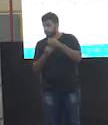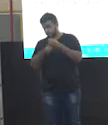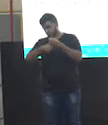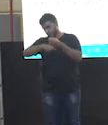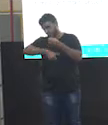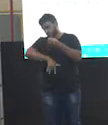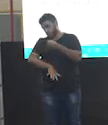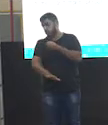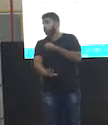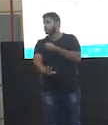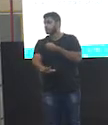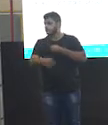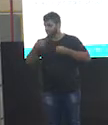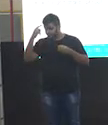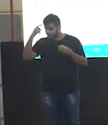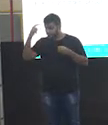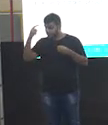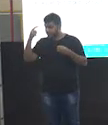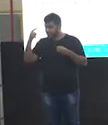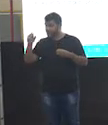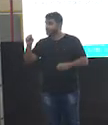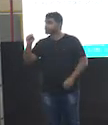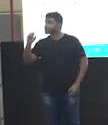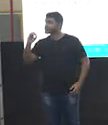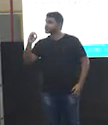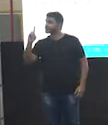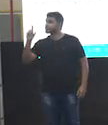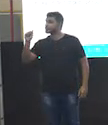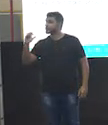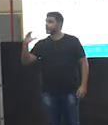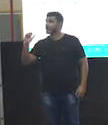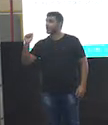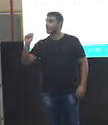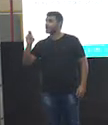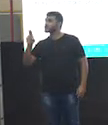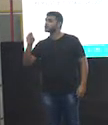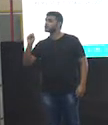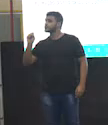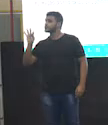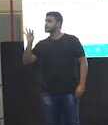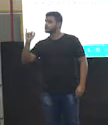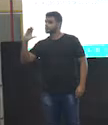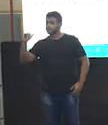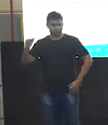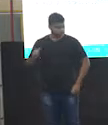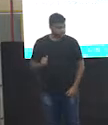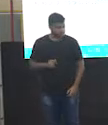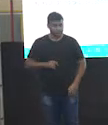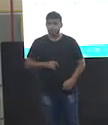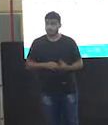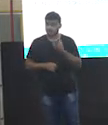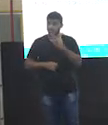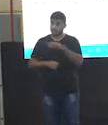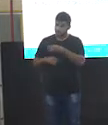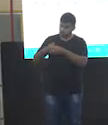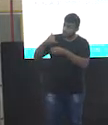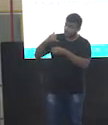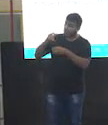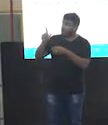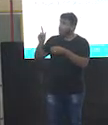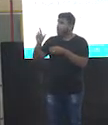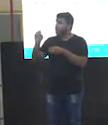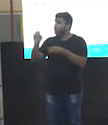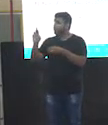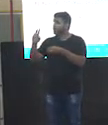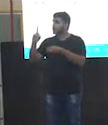Eu queria que quem puder, quem tiver com canetinha e não tiver com preguiça, escreva isso aqui, ó. Gordura, pode escrever,